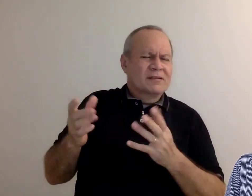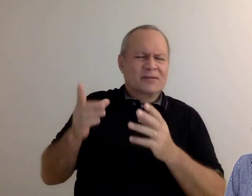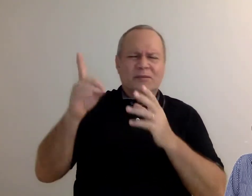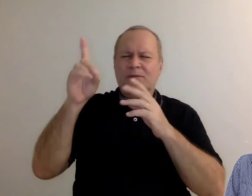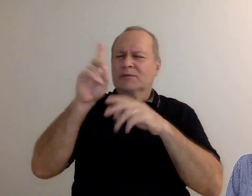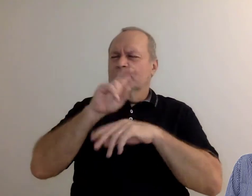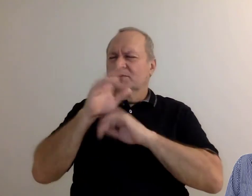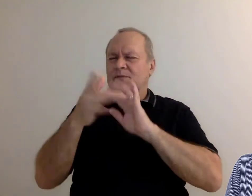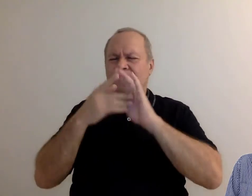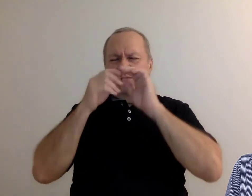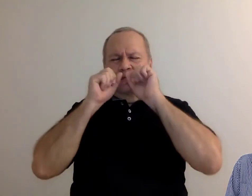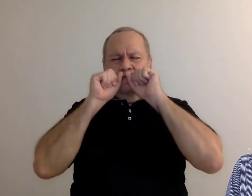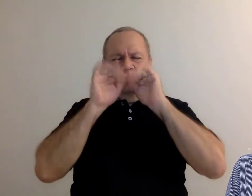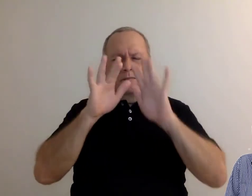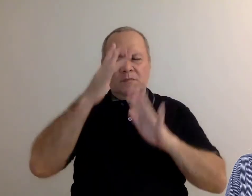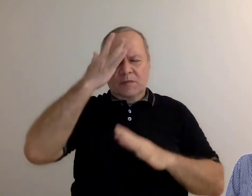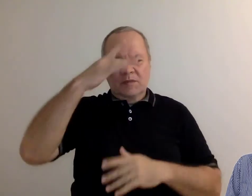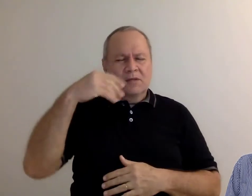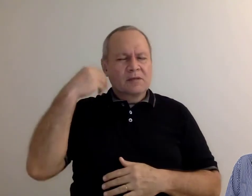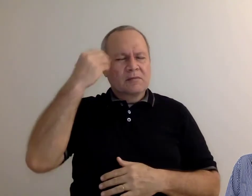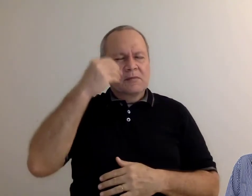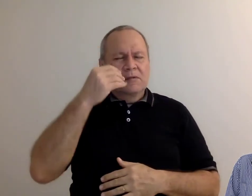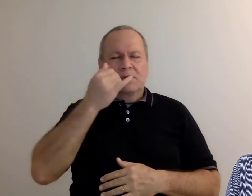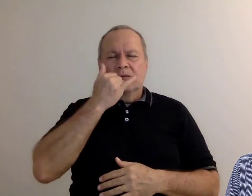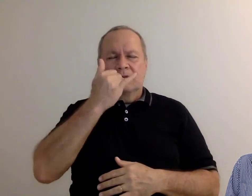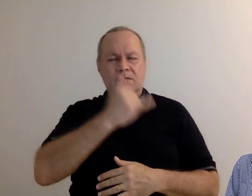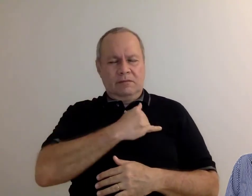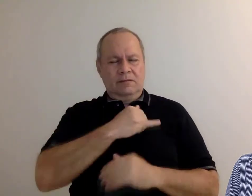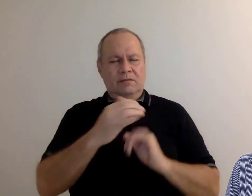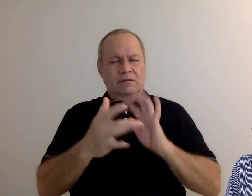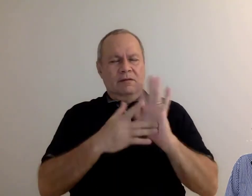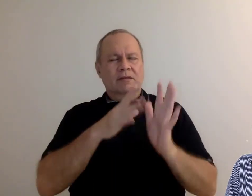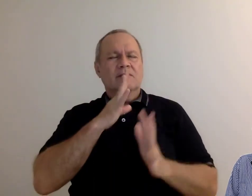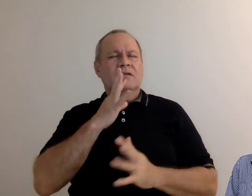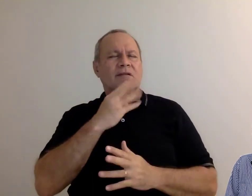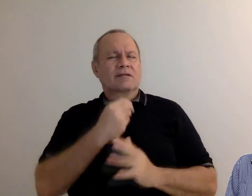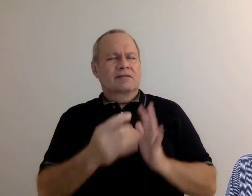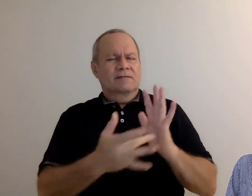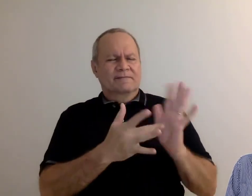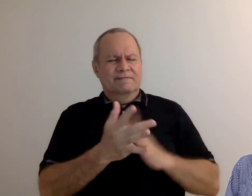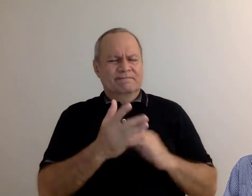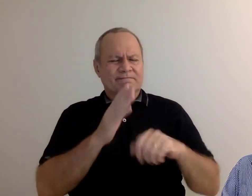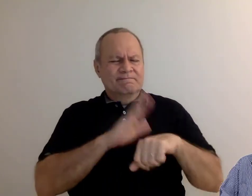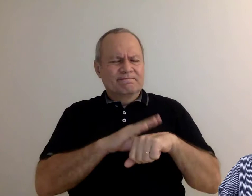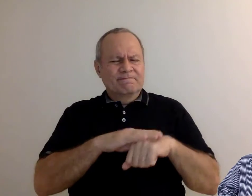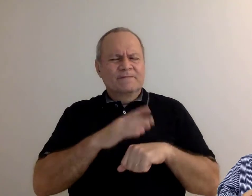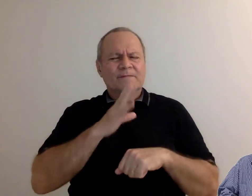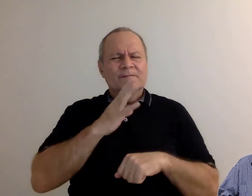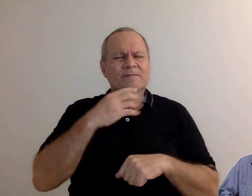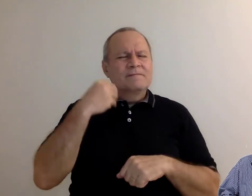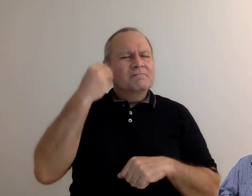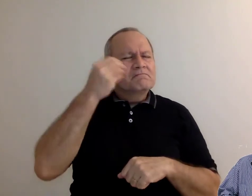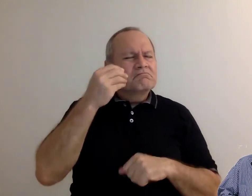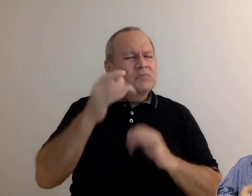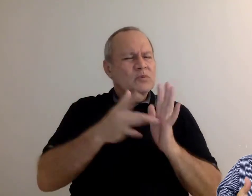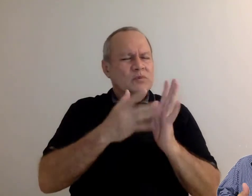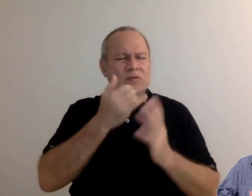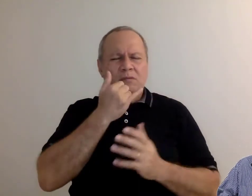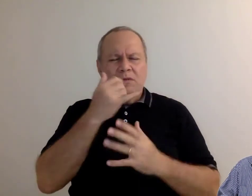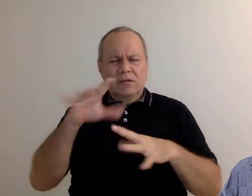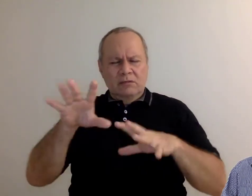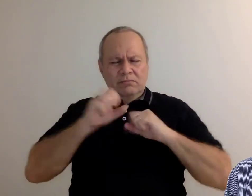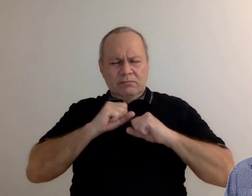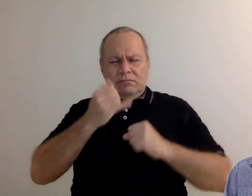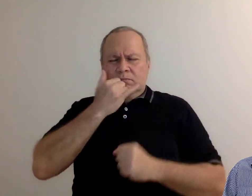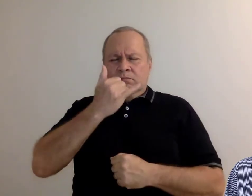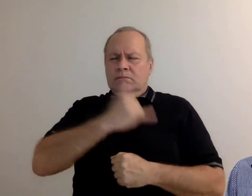que essas pessoas conheçam a Jesus e, tendo conhecimento de Jesus, possam tomar posse desse